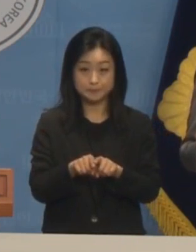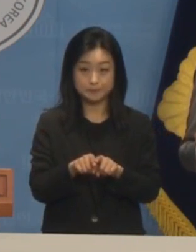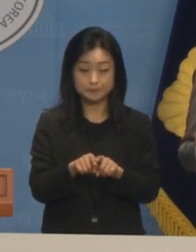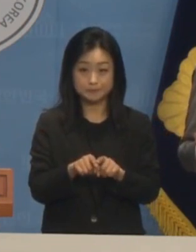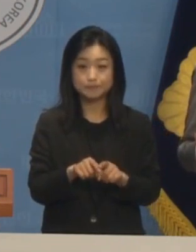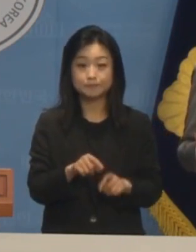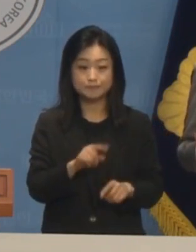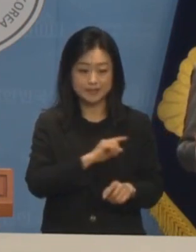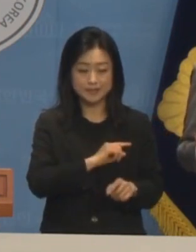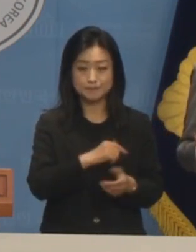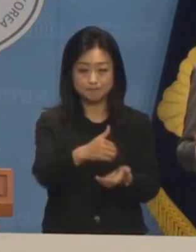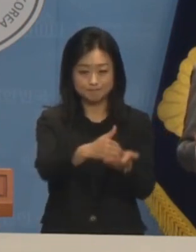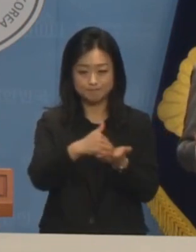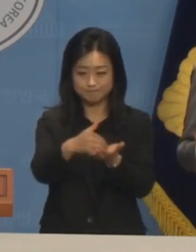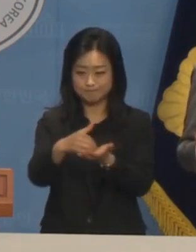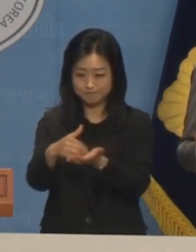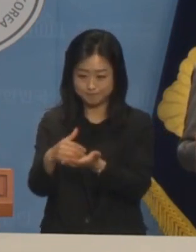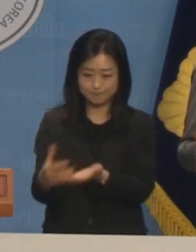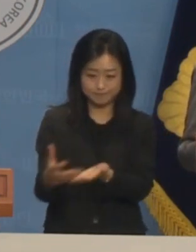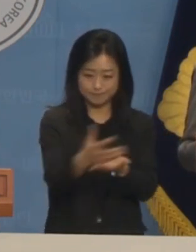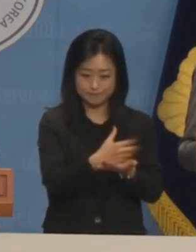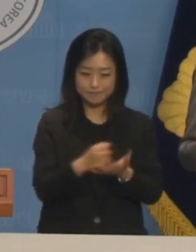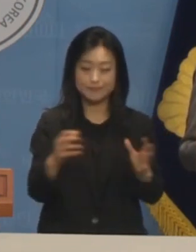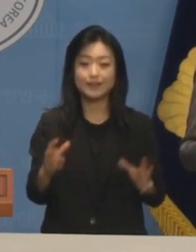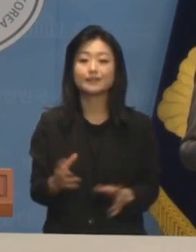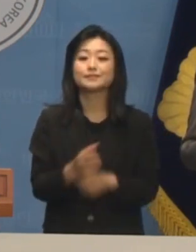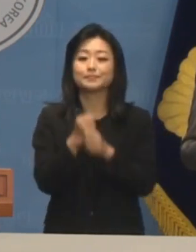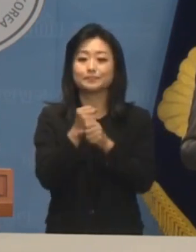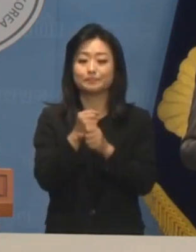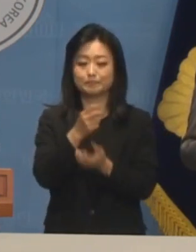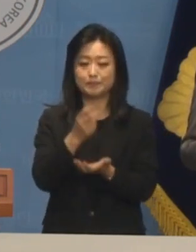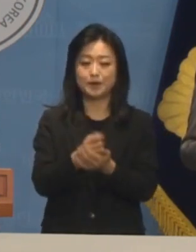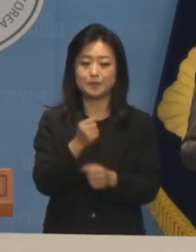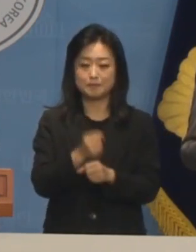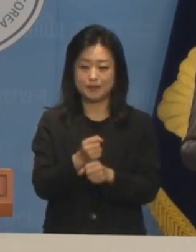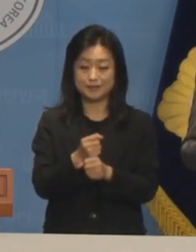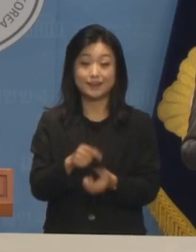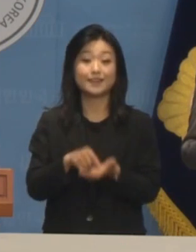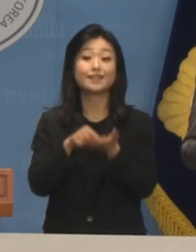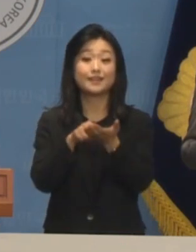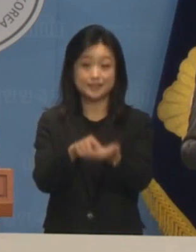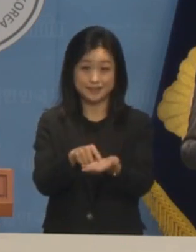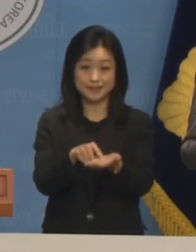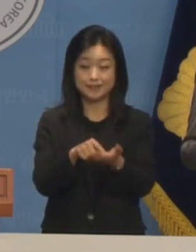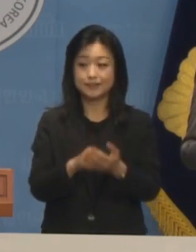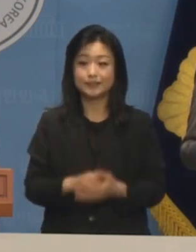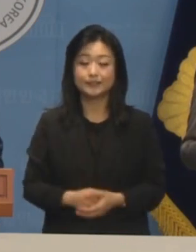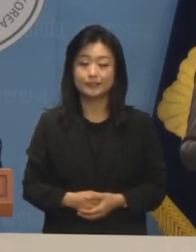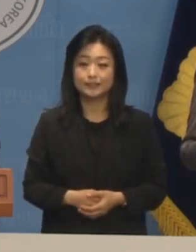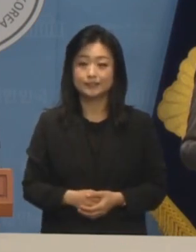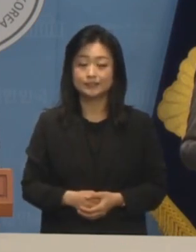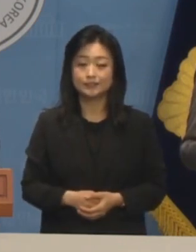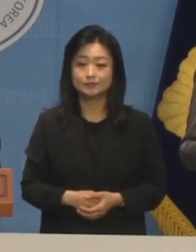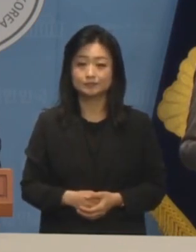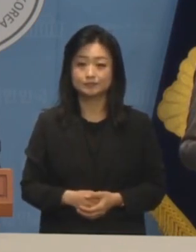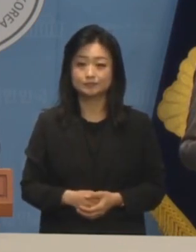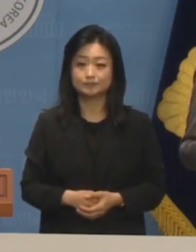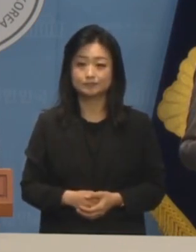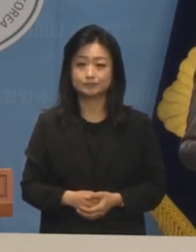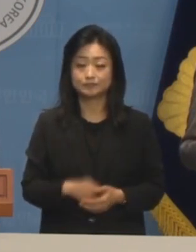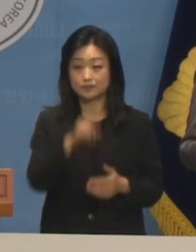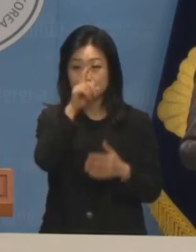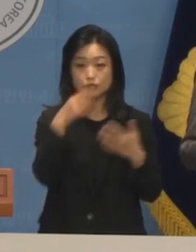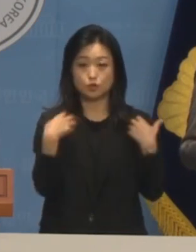시민사회단체들과 당사자들의 요구를 모아서 집약하여 제출했다는 특징이 있다는 점을 말씀드립니다.